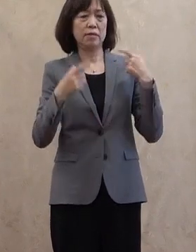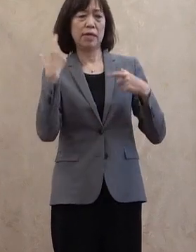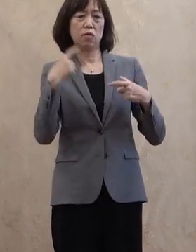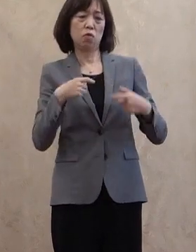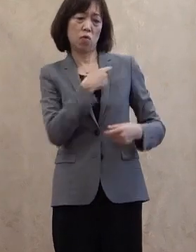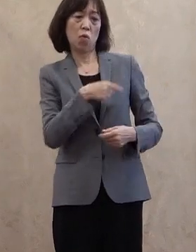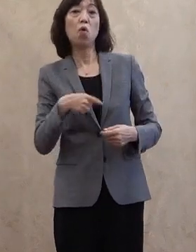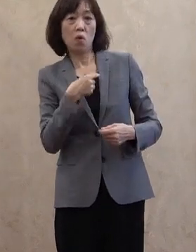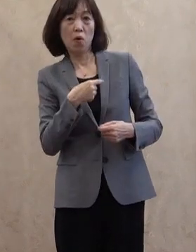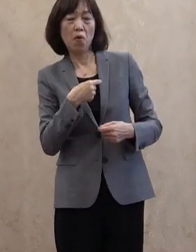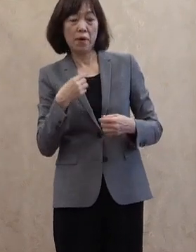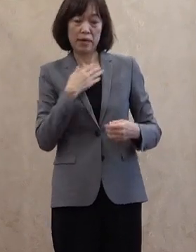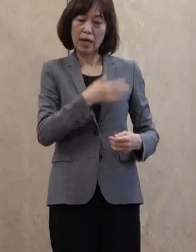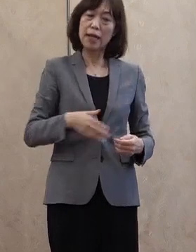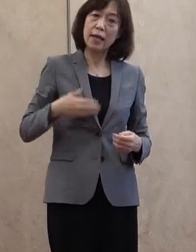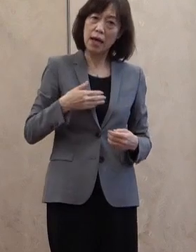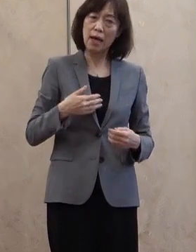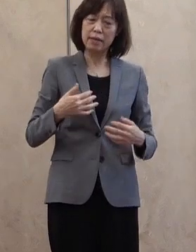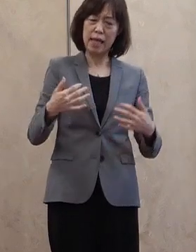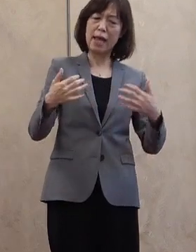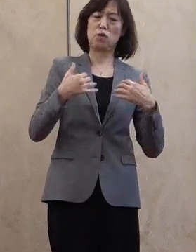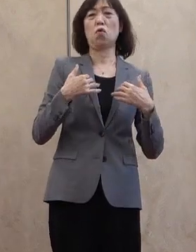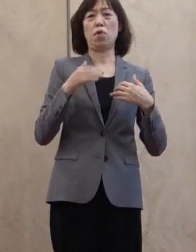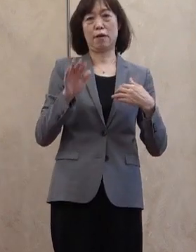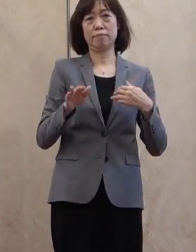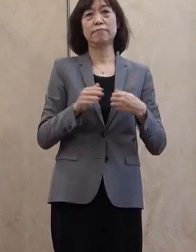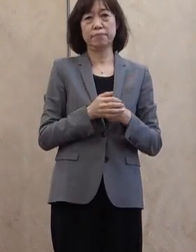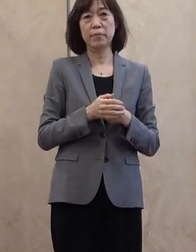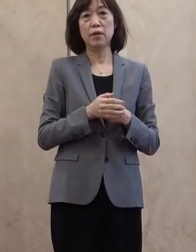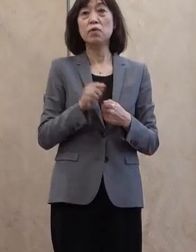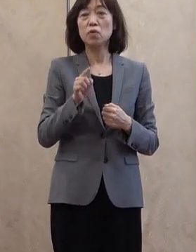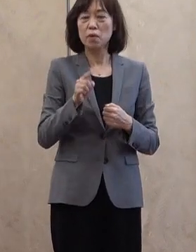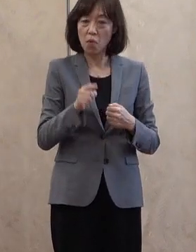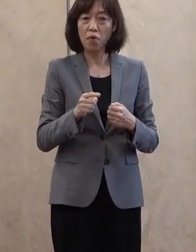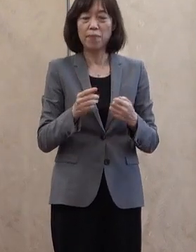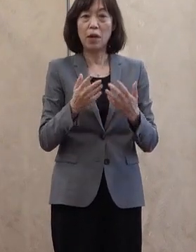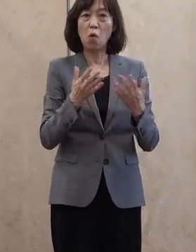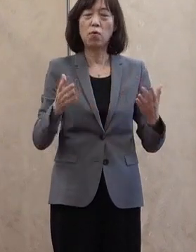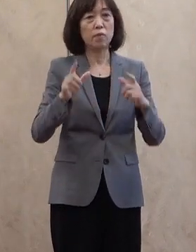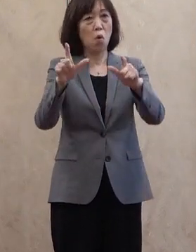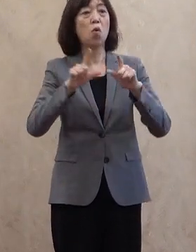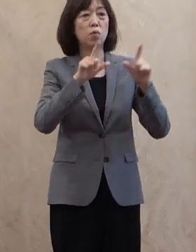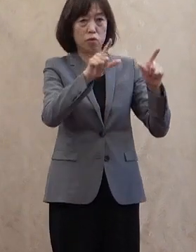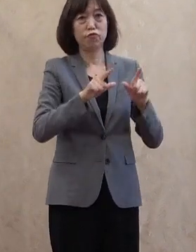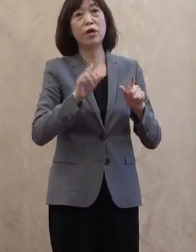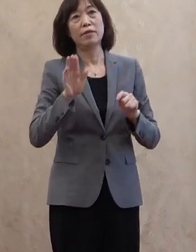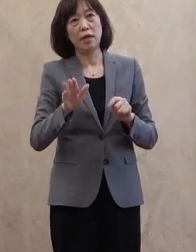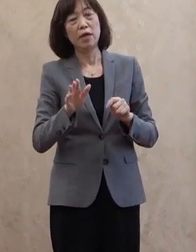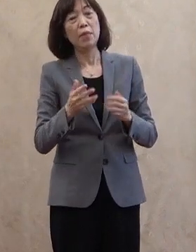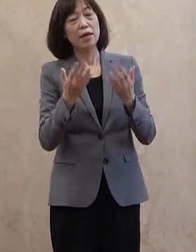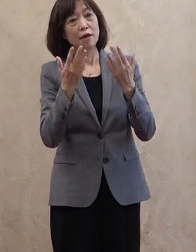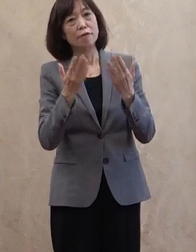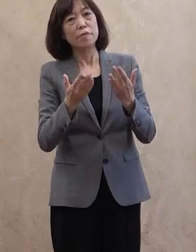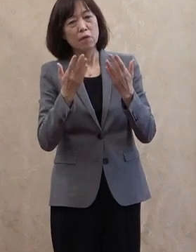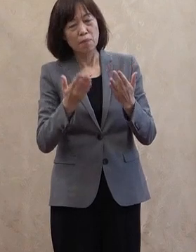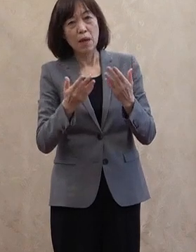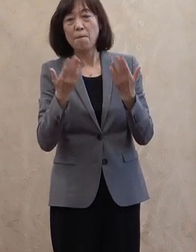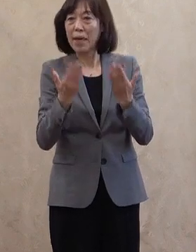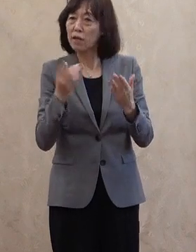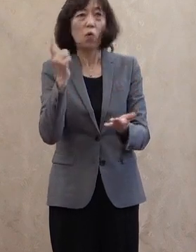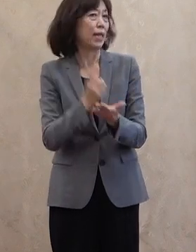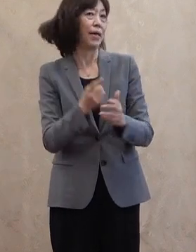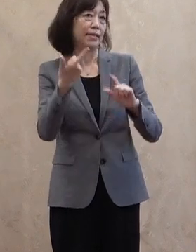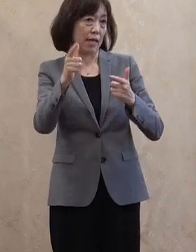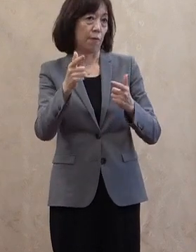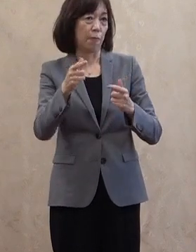影響だとか、そういったこともかなり多く報告もされています。単に学業の遅れだけじゃなくて、や